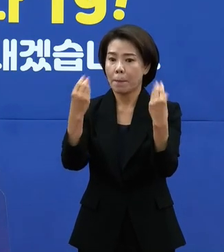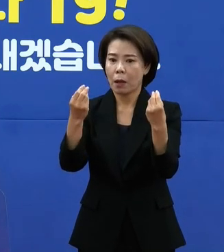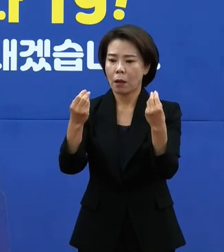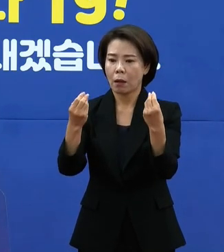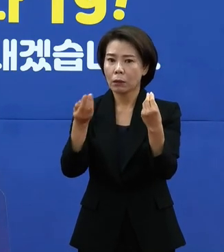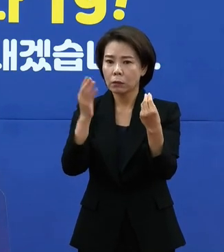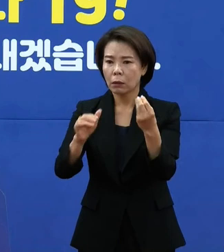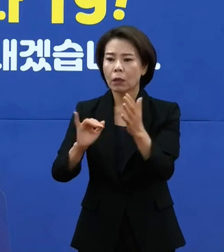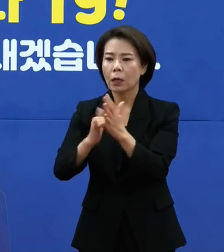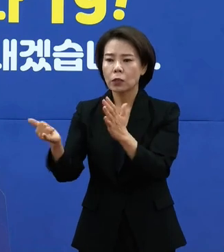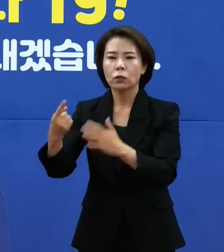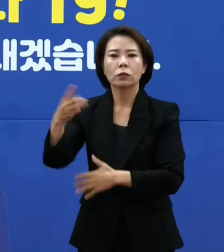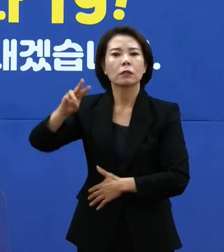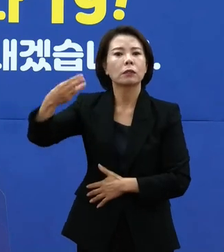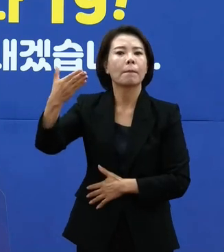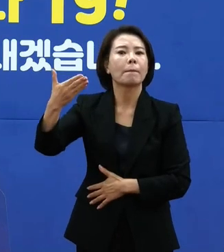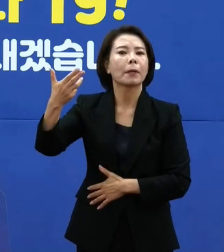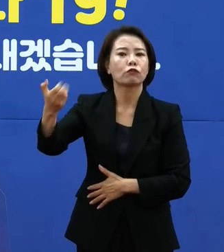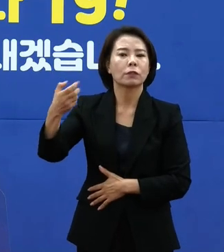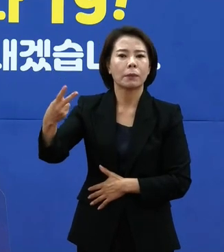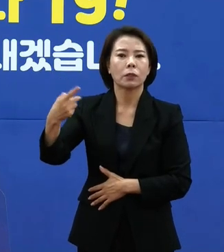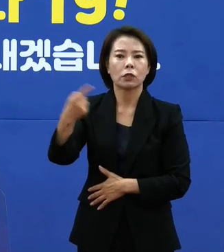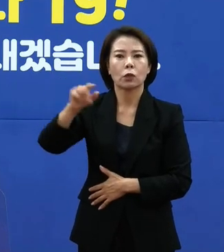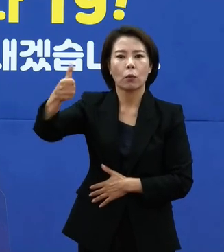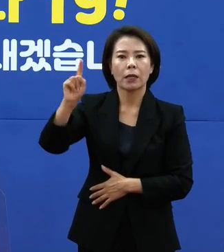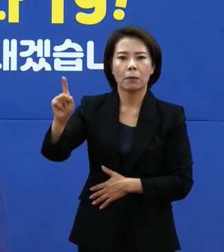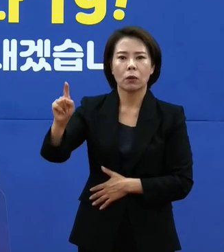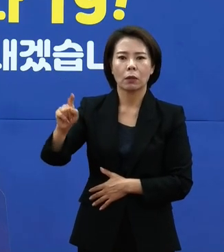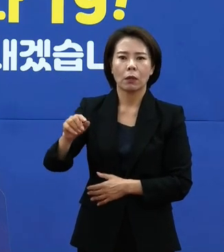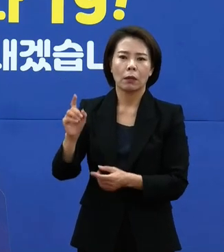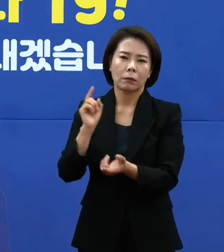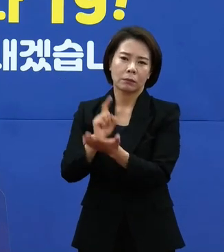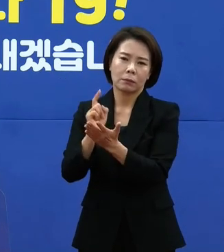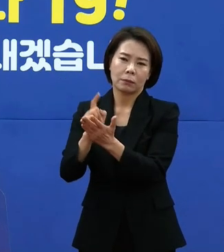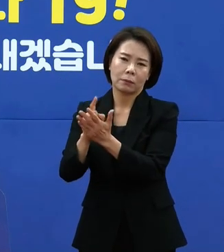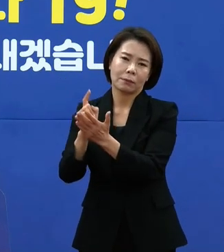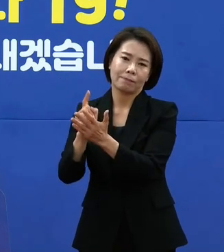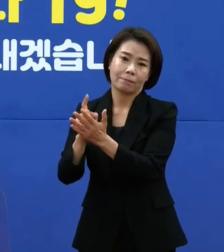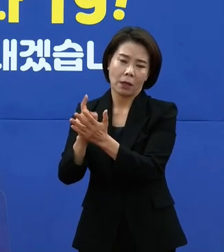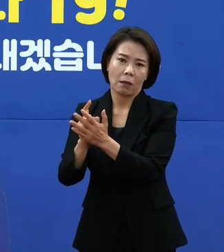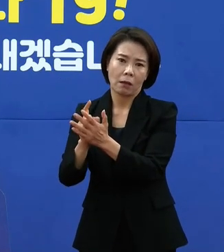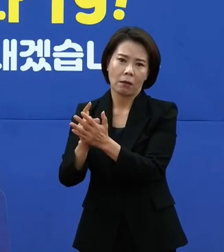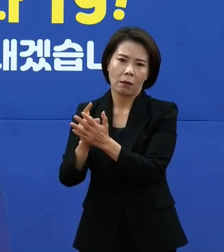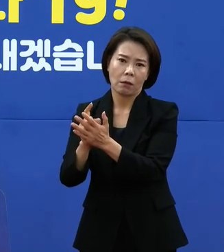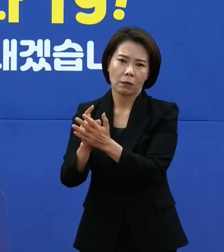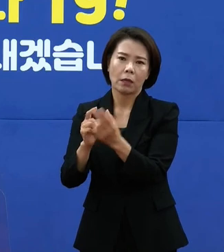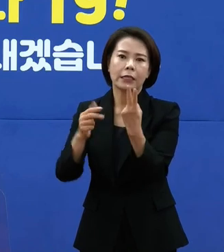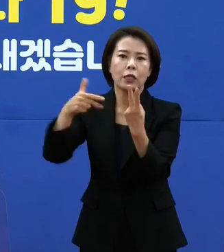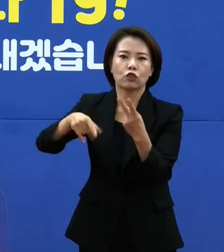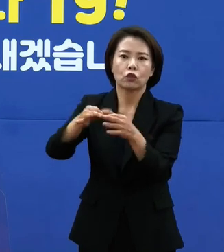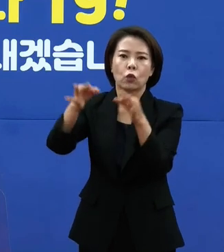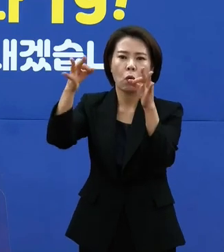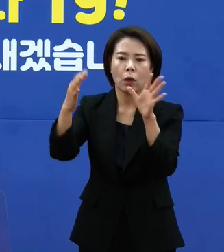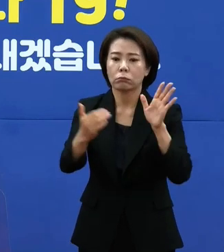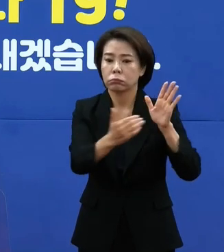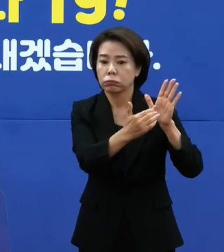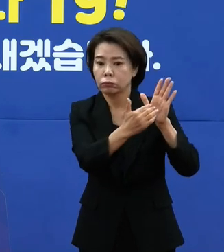가족인 1,392번과 1,501번 확진자와 수차례 접촉하면서 2주간의 면역 형성